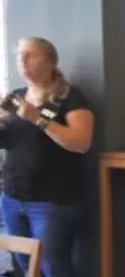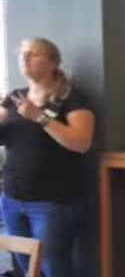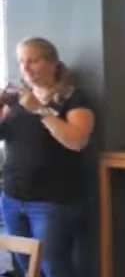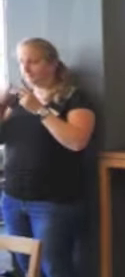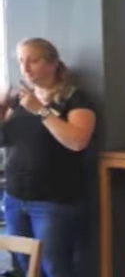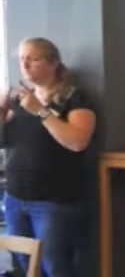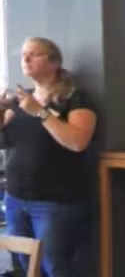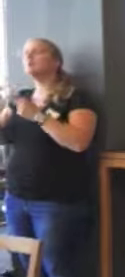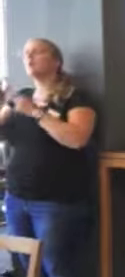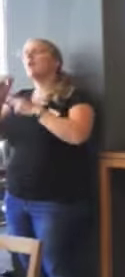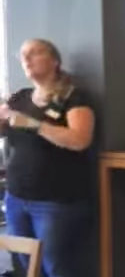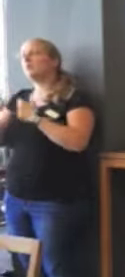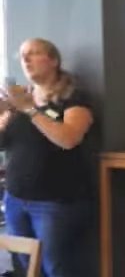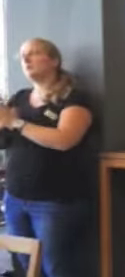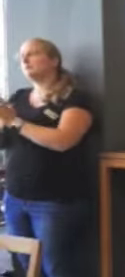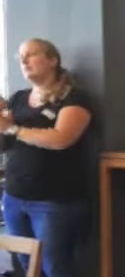handlar om arbetstillfällen i